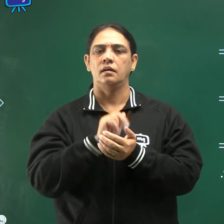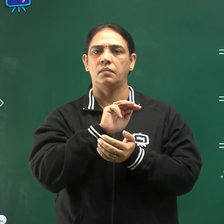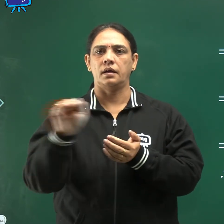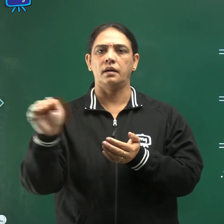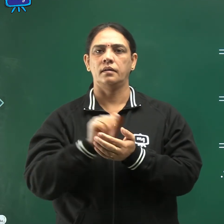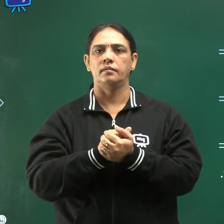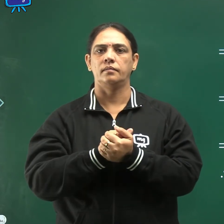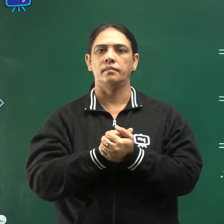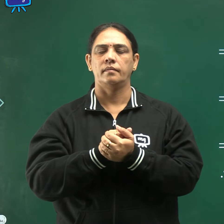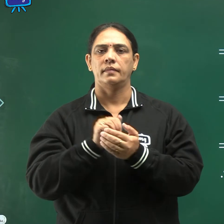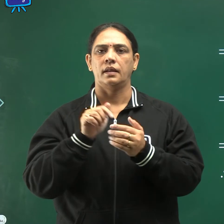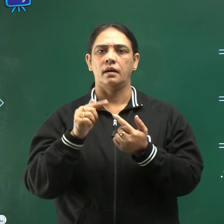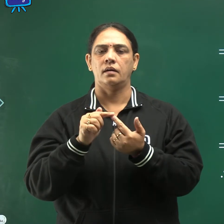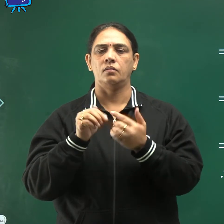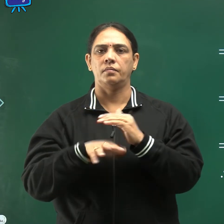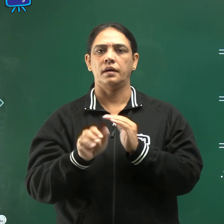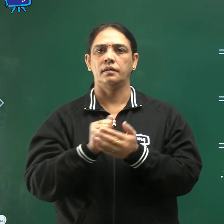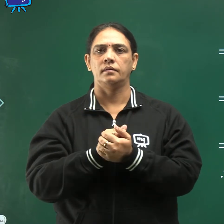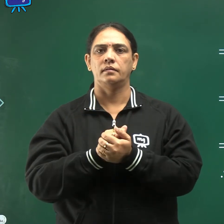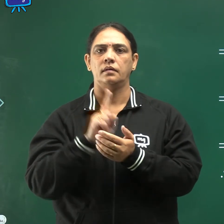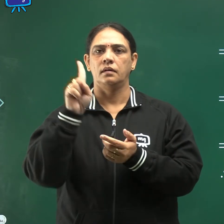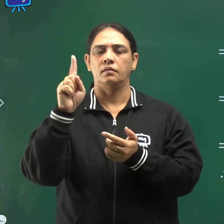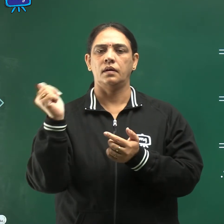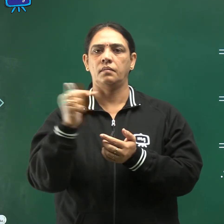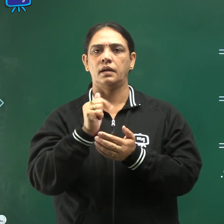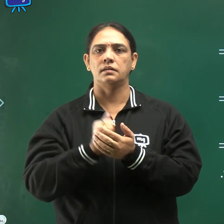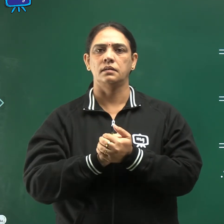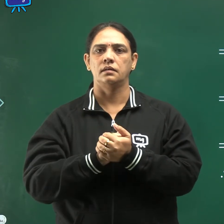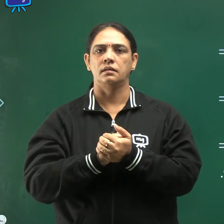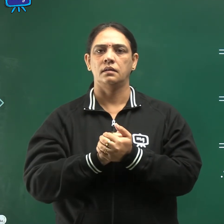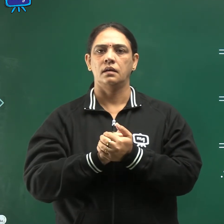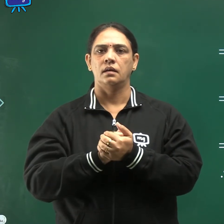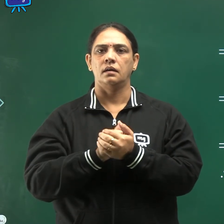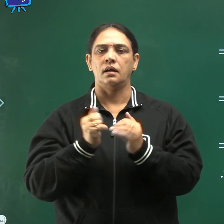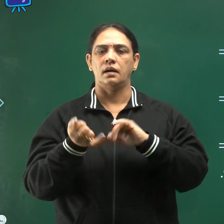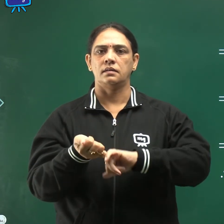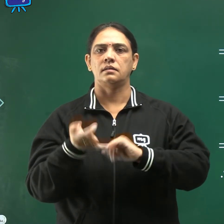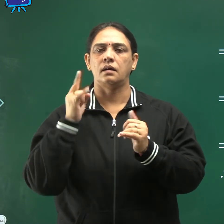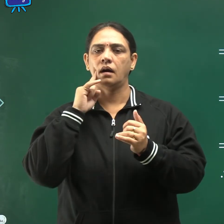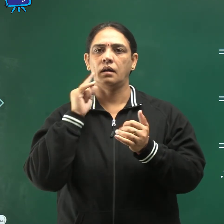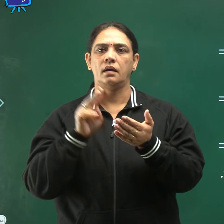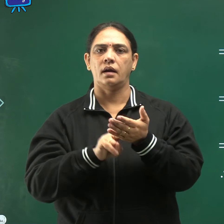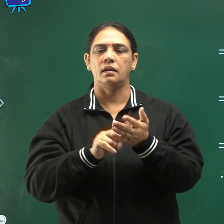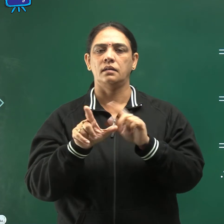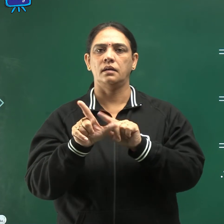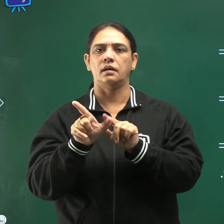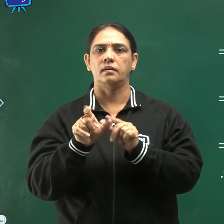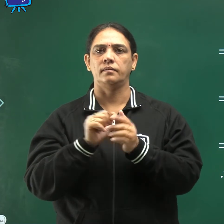बटे अंडर रूट में 1 माइनस साइन थीटा